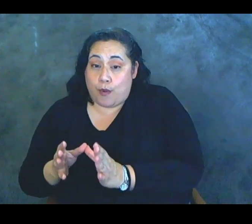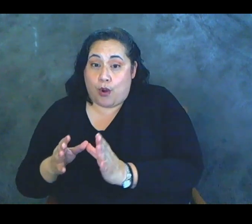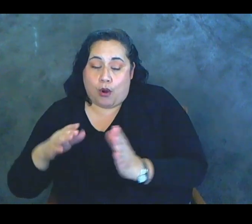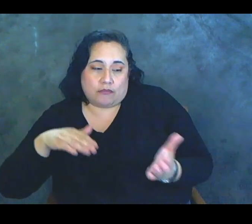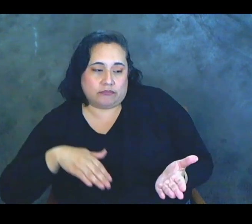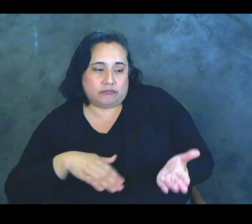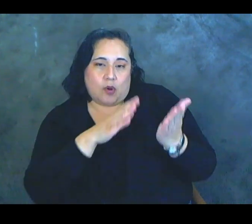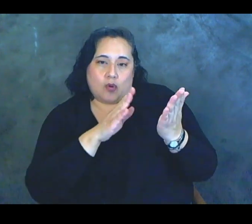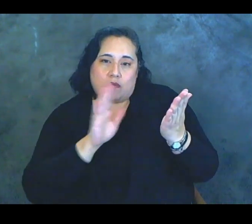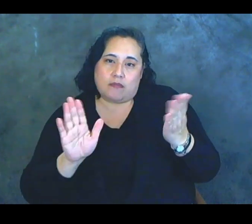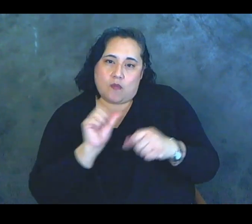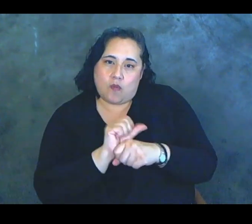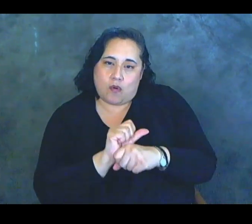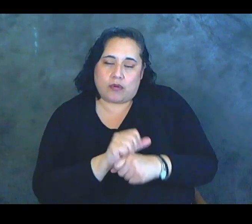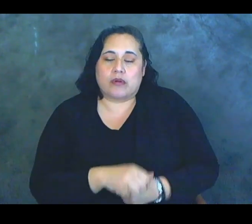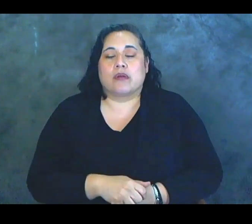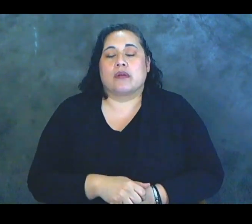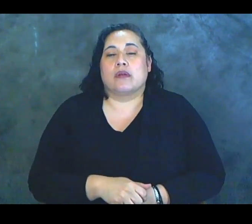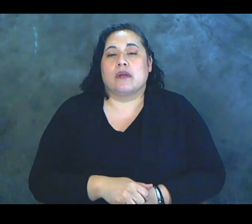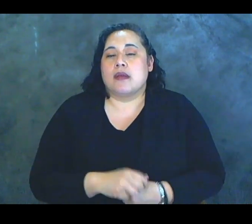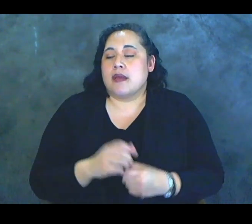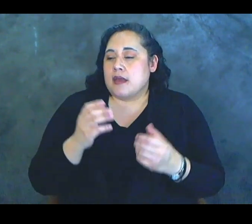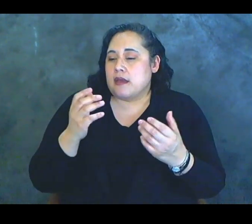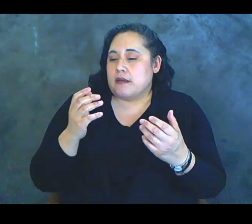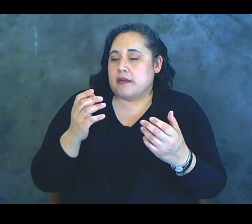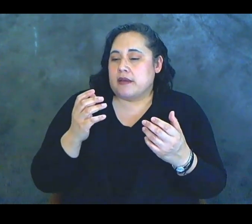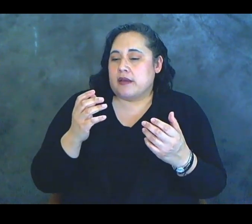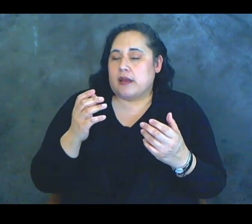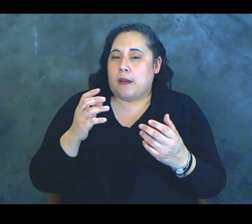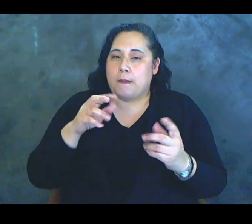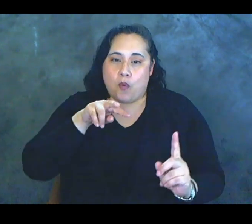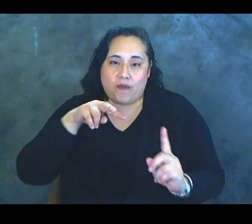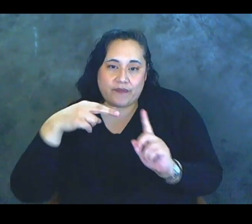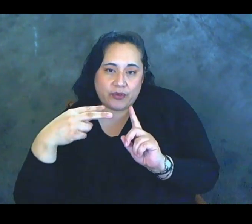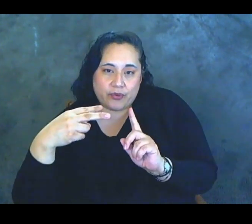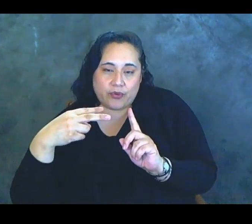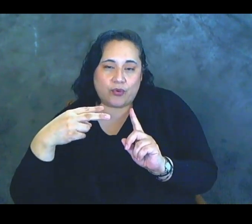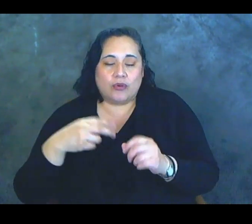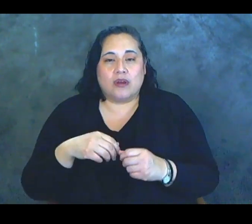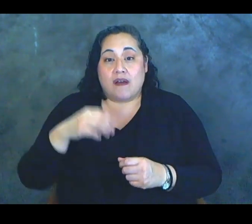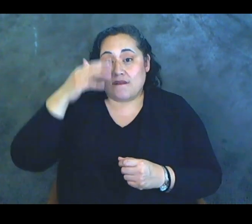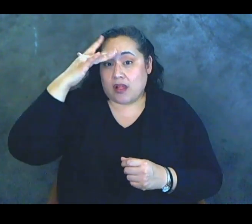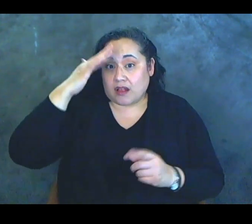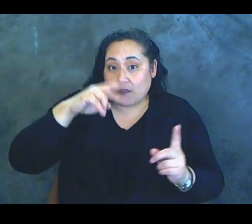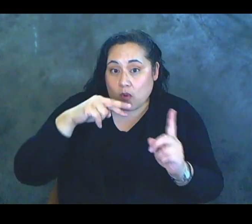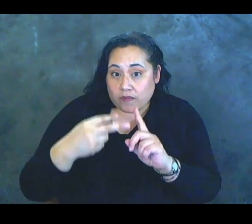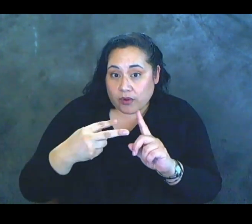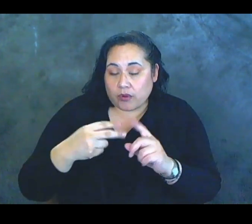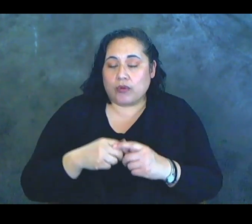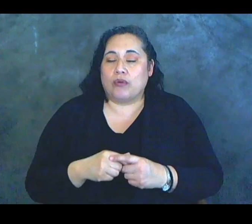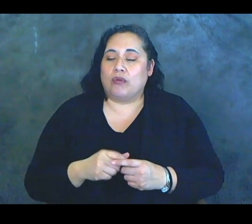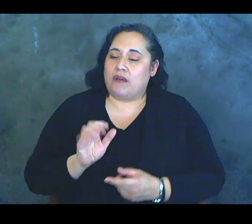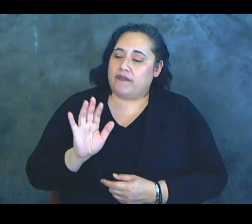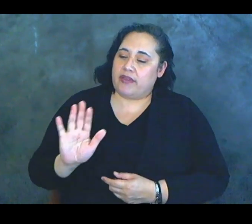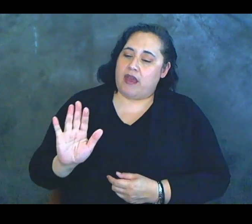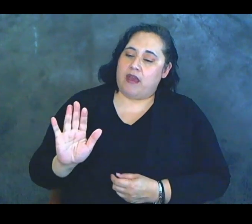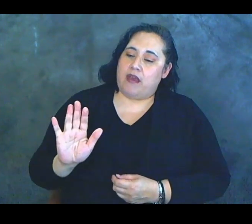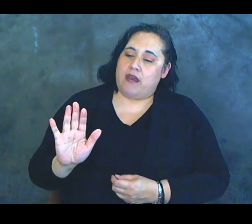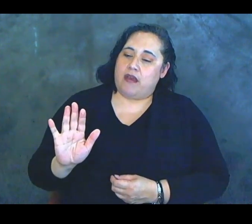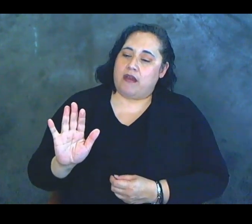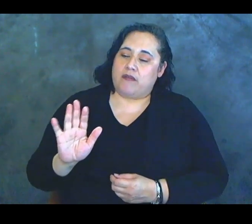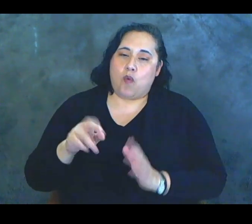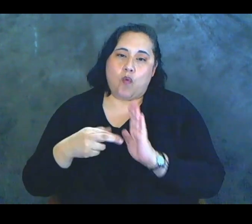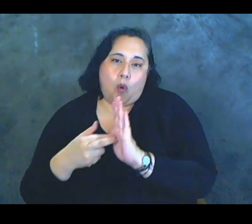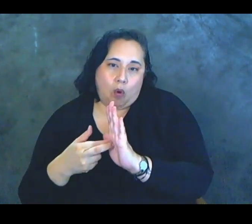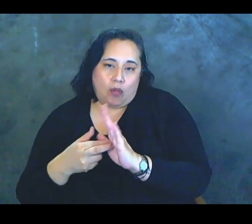su trabajo, en el punto de vista filosófico de su papel como